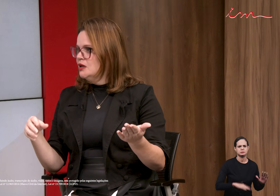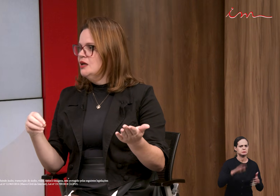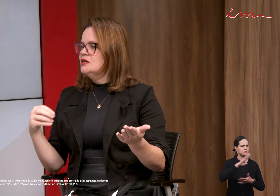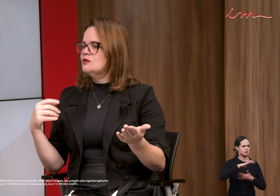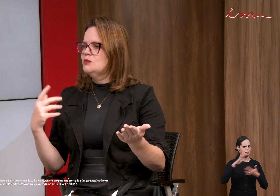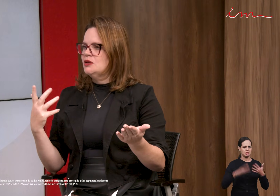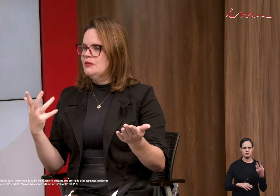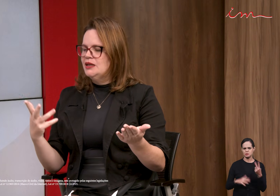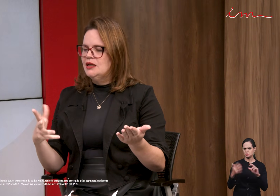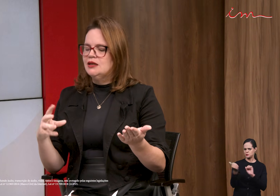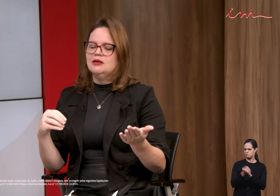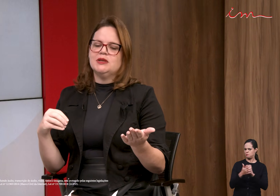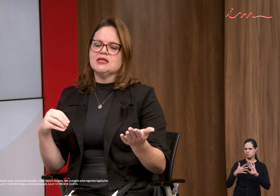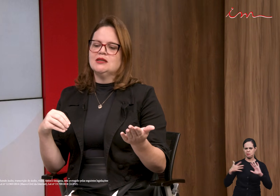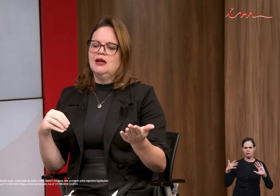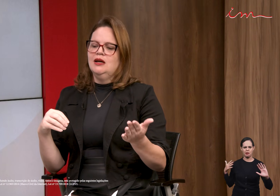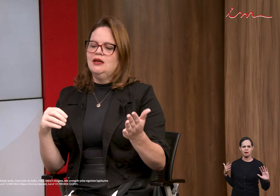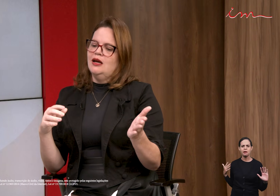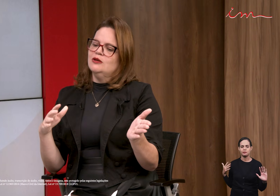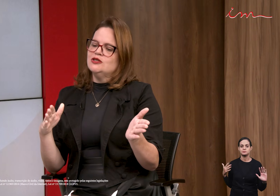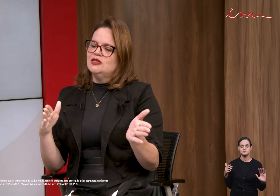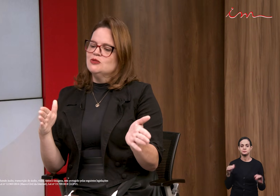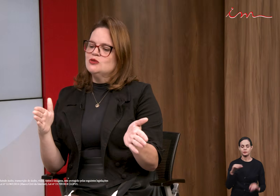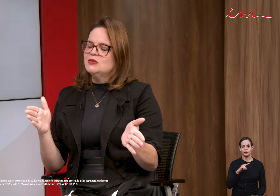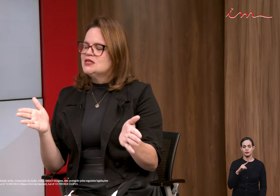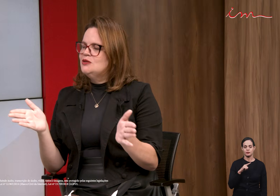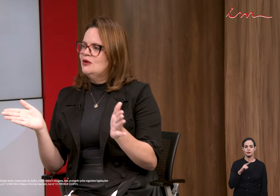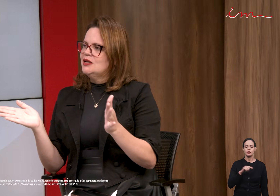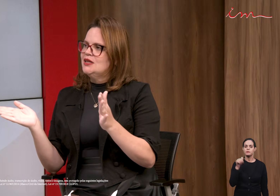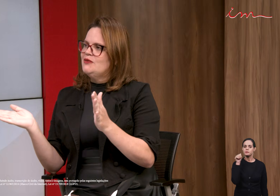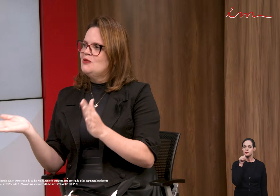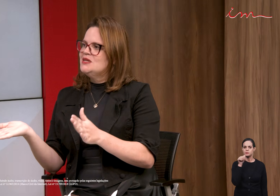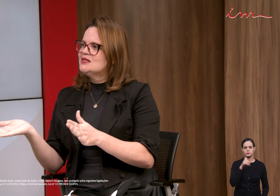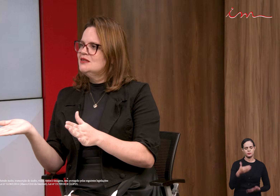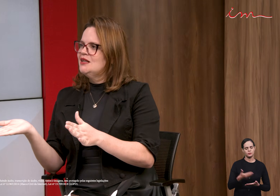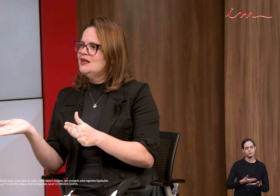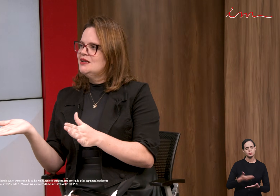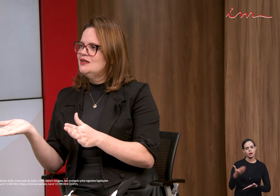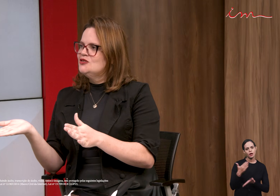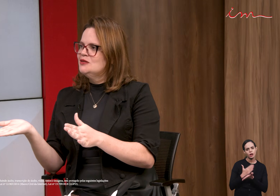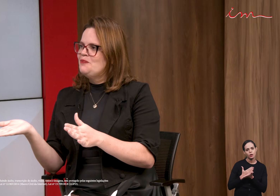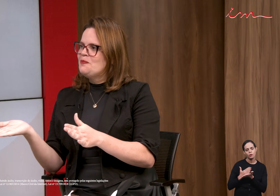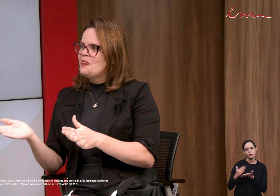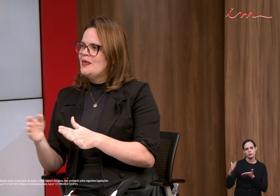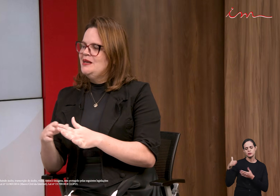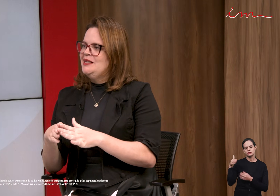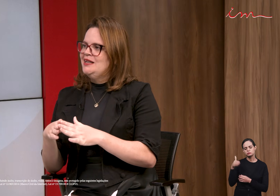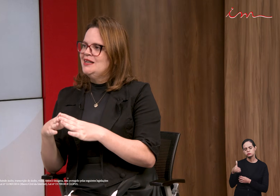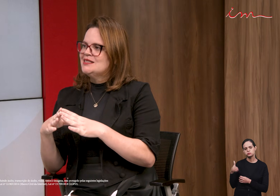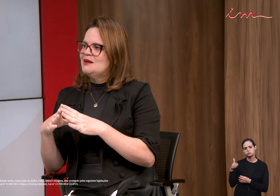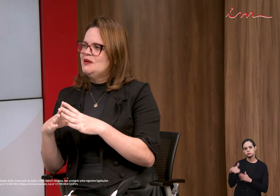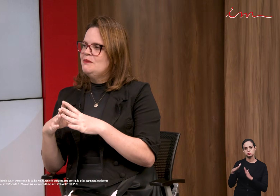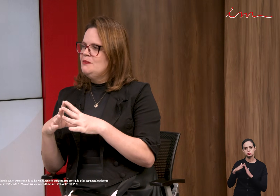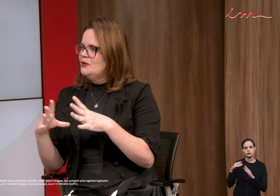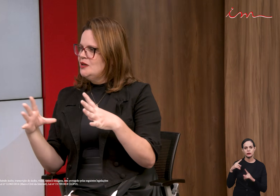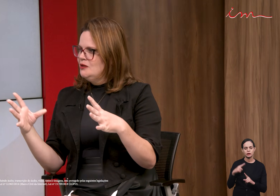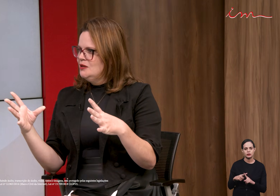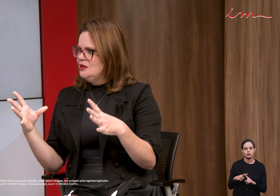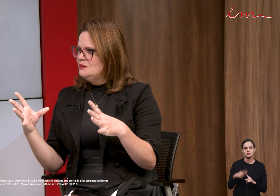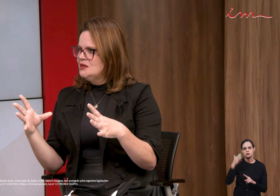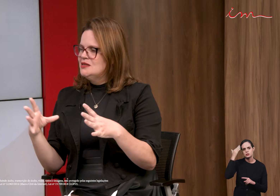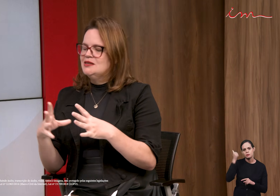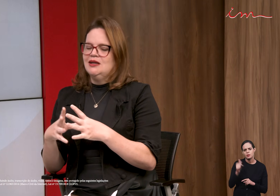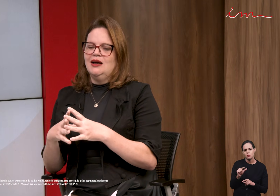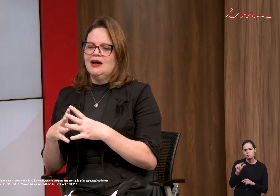no português como também na Libras. E aí nós tínhamos uma senhora que estava começando a ir na igreja, e aí ela sabia bem